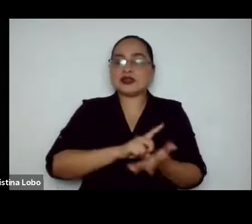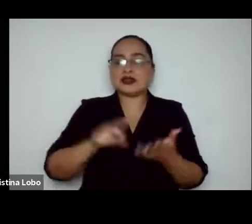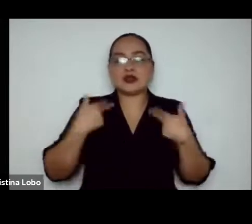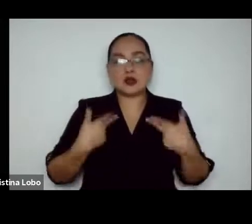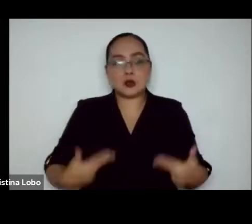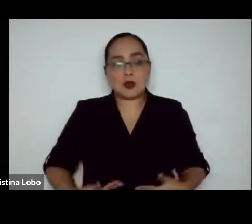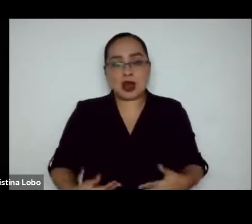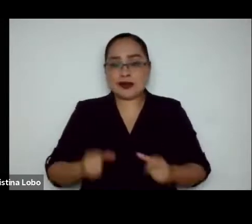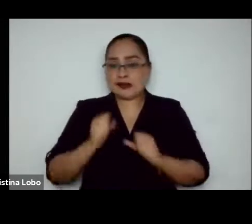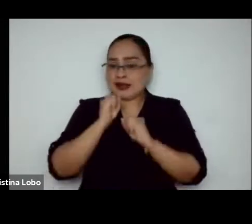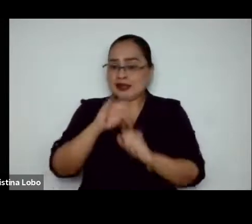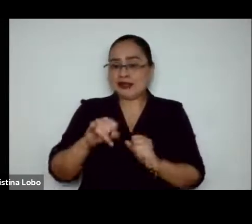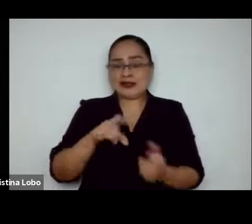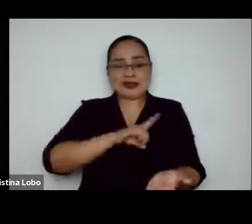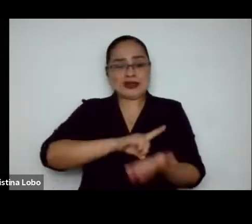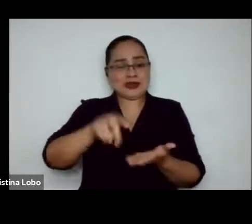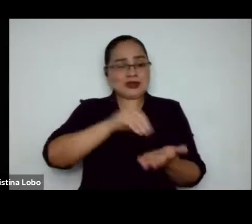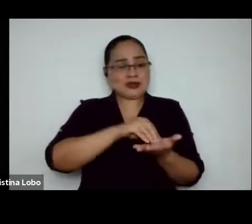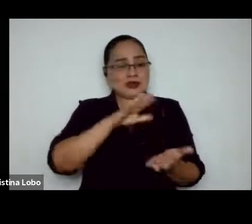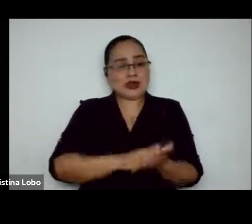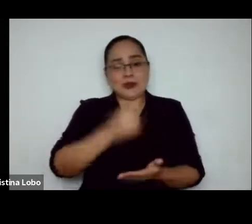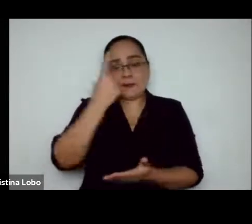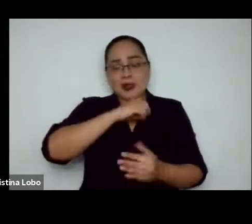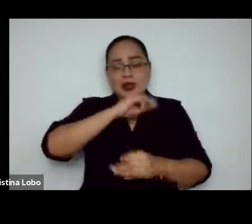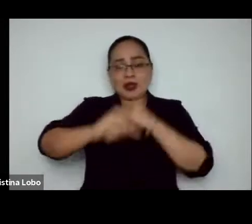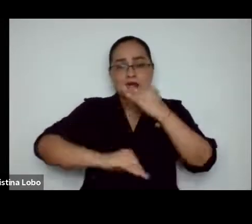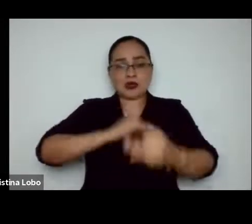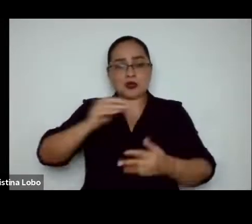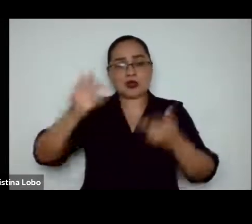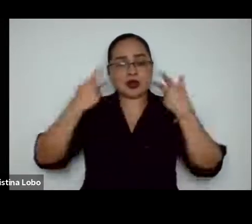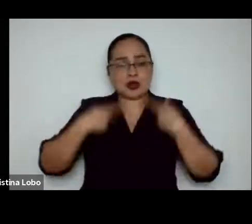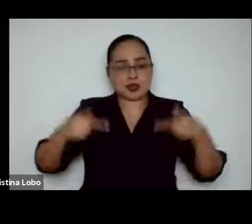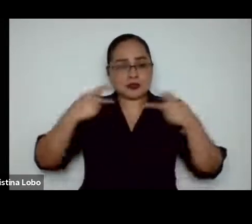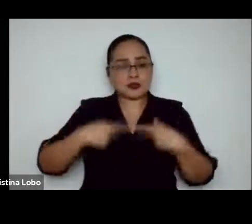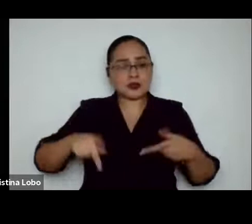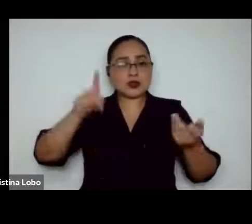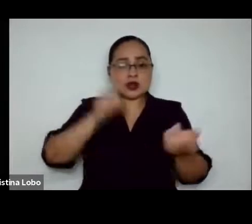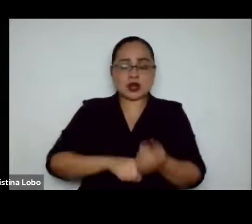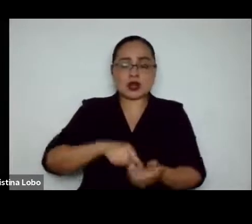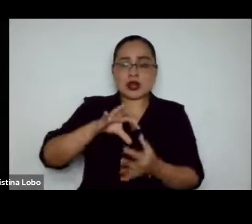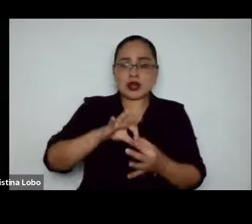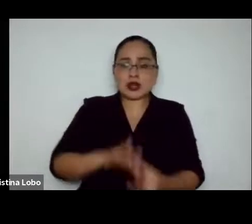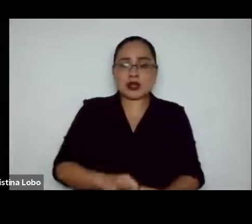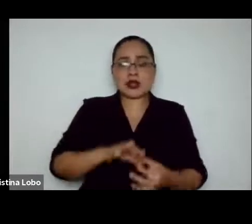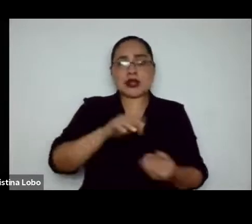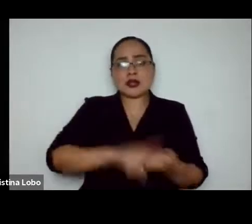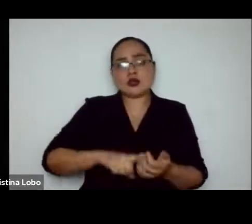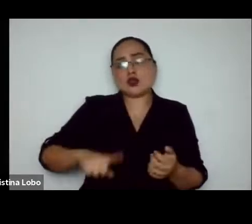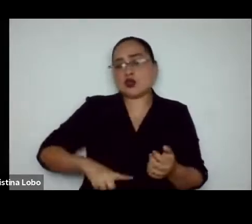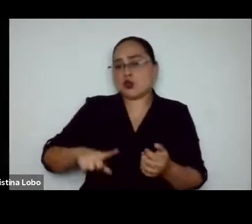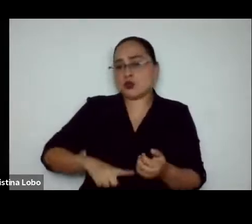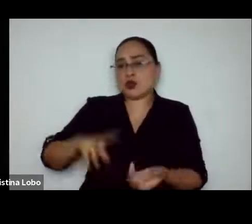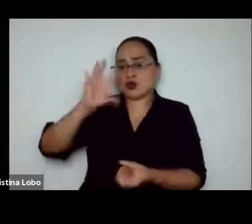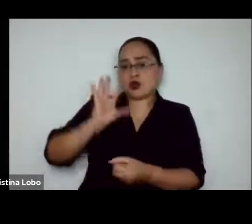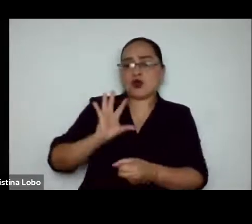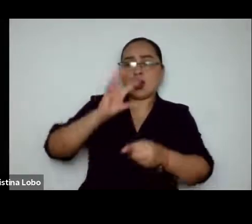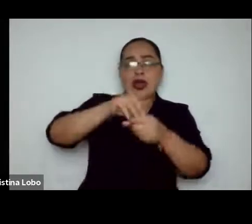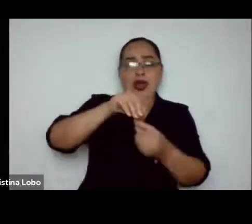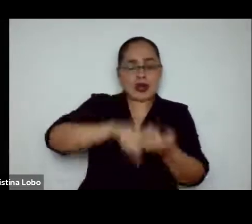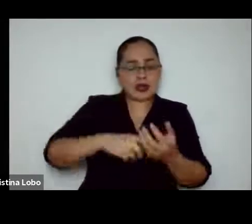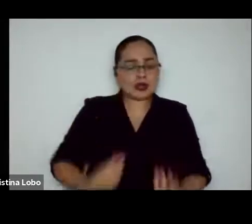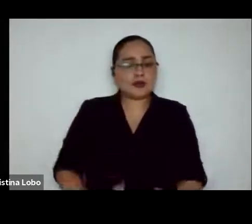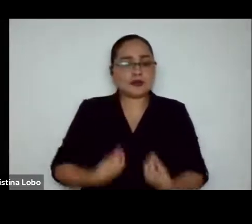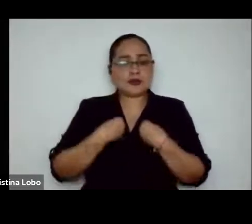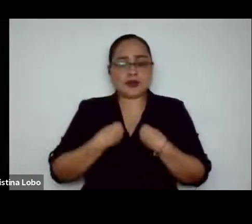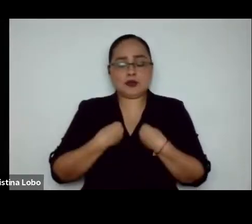de los derechos fundamentales corresponde a todas las personas que se encuentran bajo la sujeción del Estado en cuestión, ¿no? Salvo, digamos,